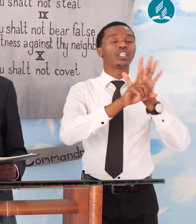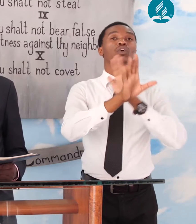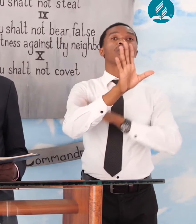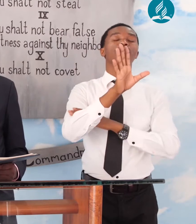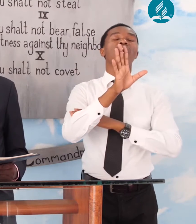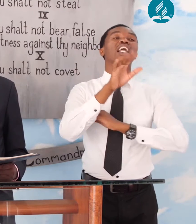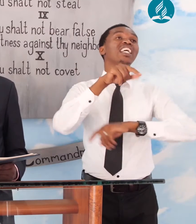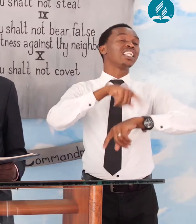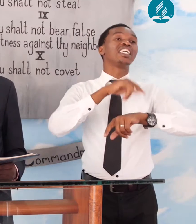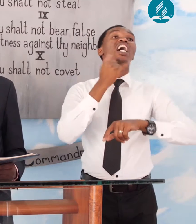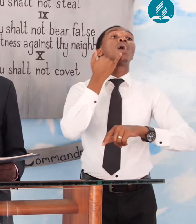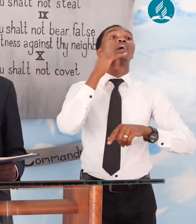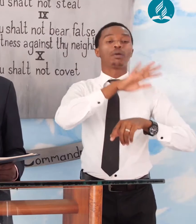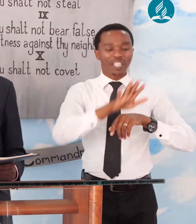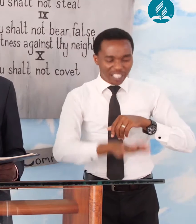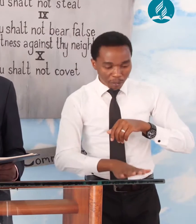igihe bakiri bato cyane